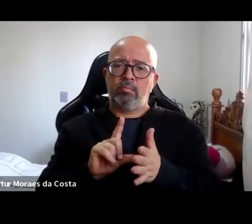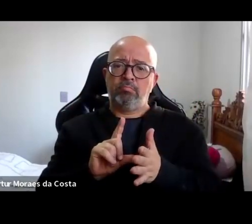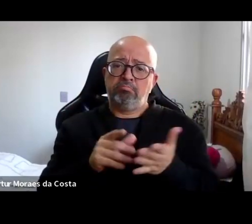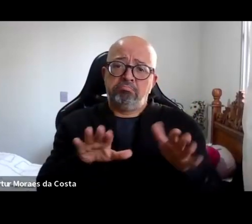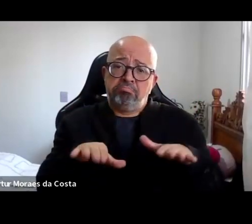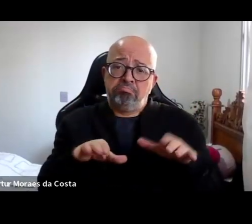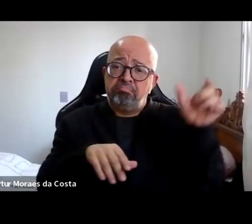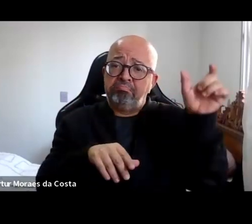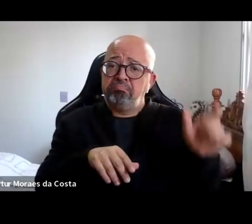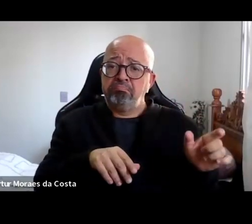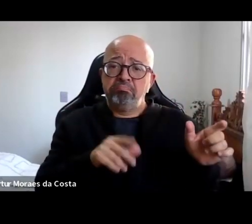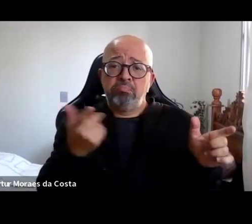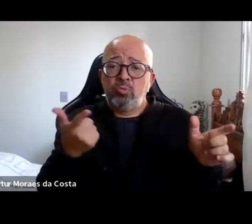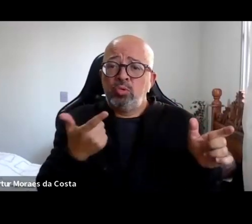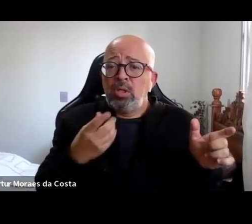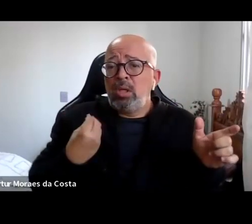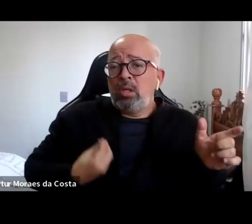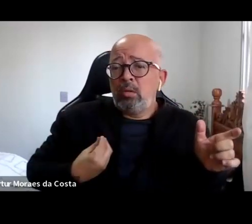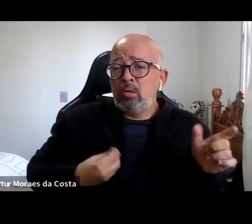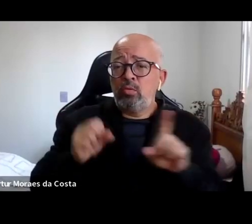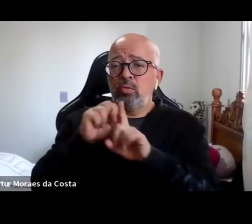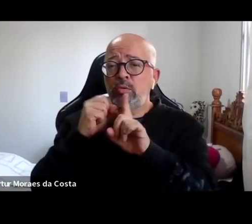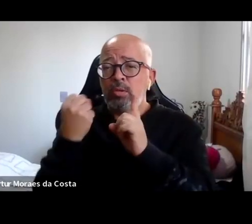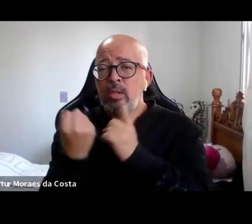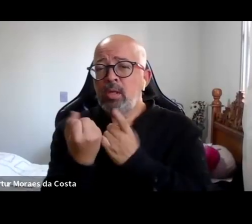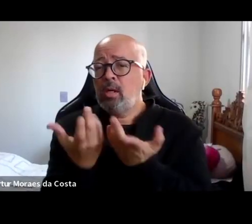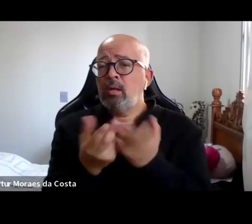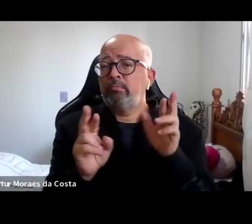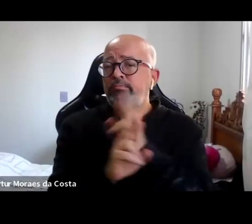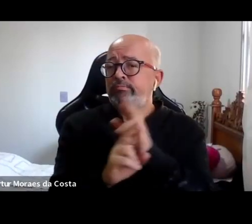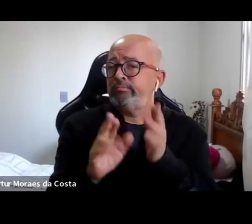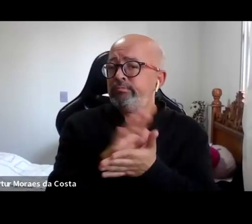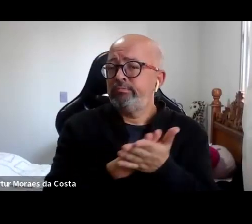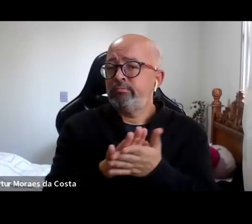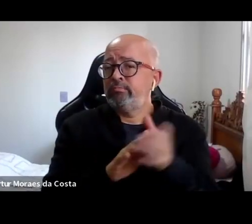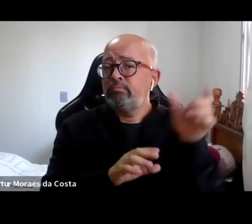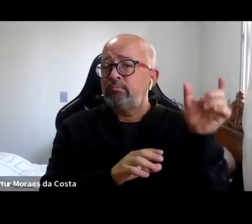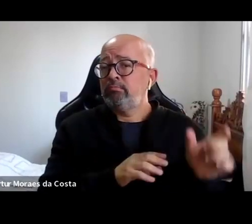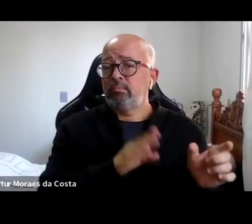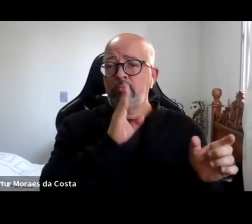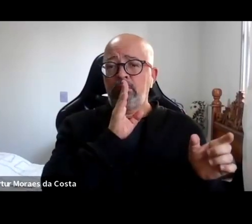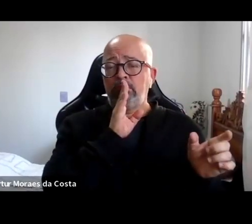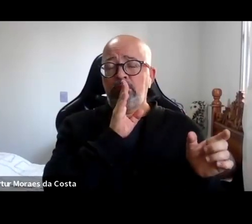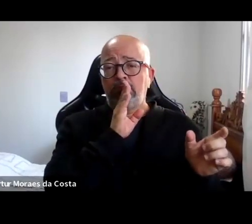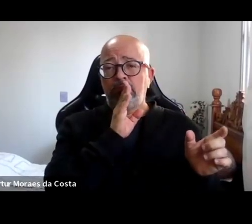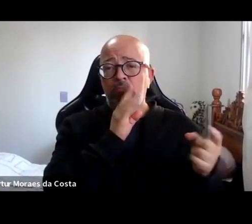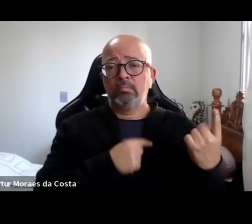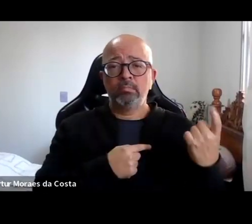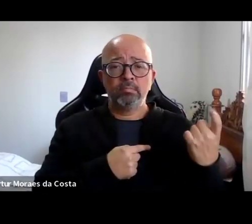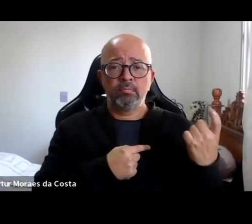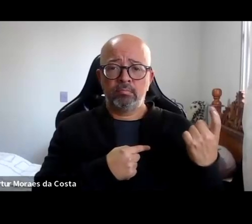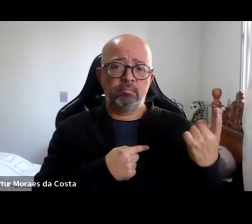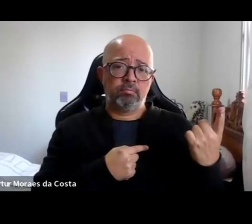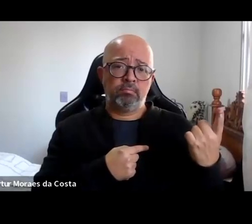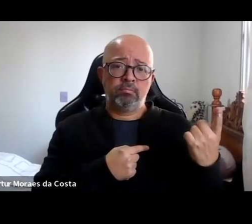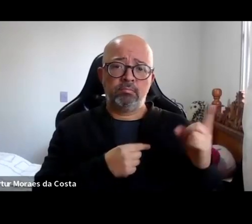qué es lo importante y ya en el evento es muy difícil bueno Cómo te gustaría que lo hiciera